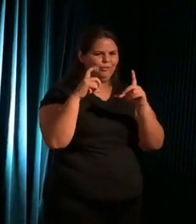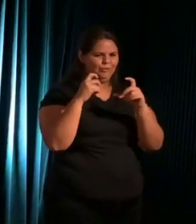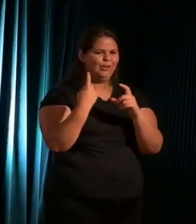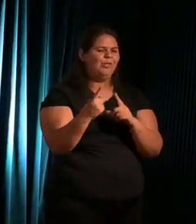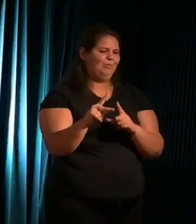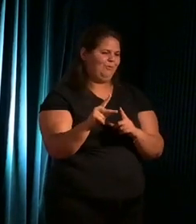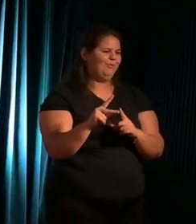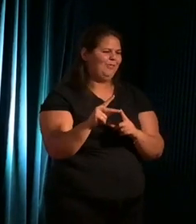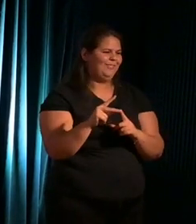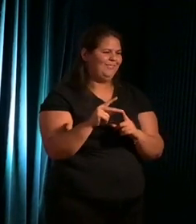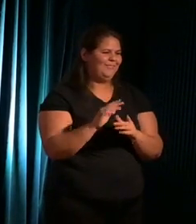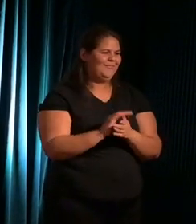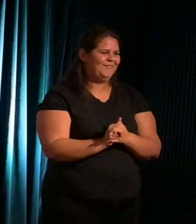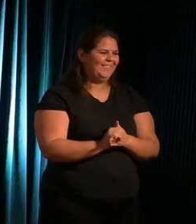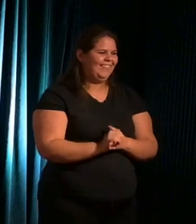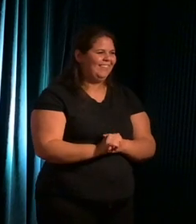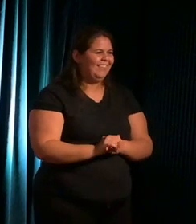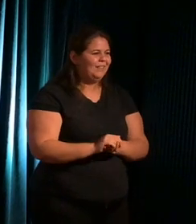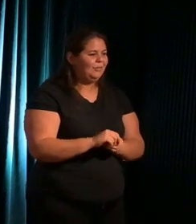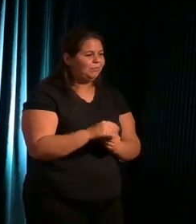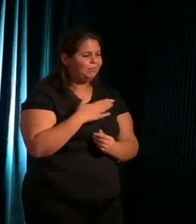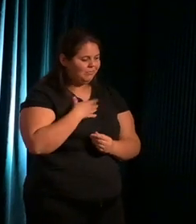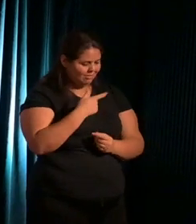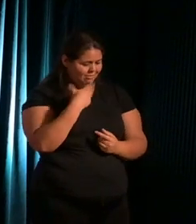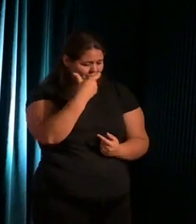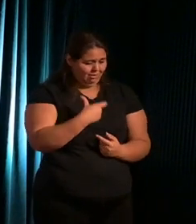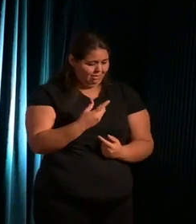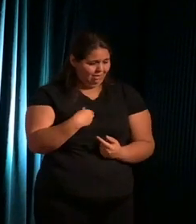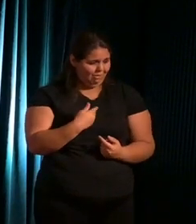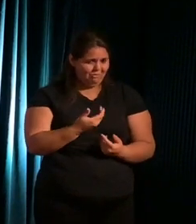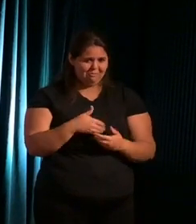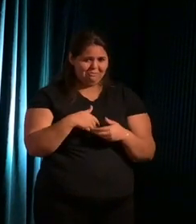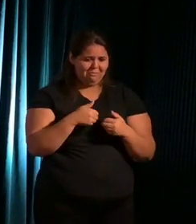Eu sou assim, eu fiz assim.